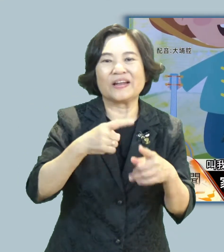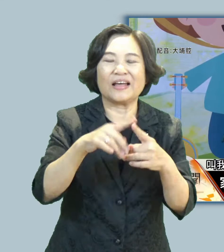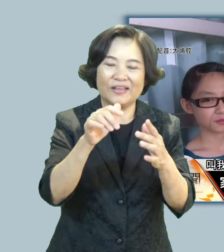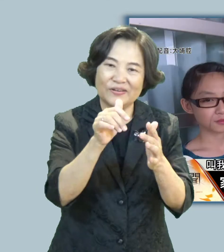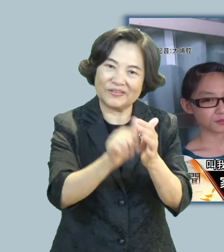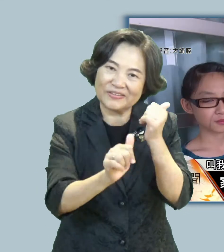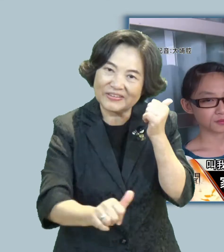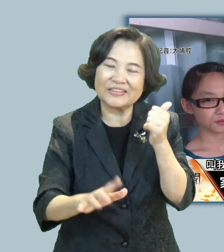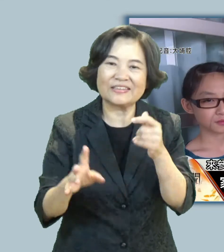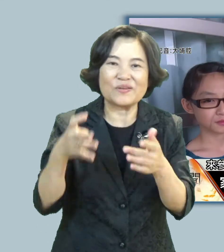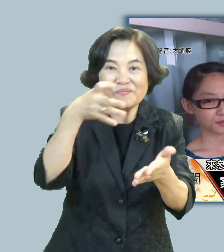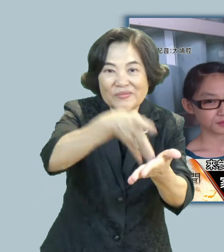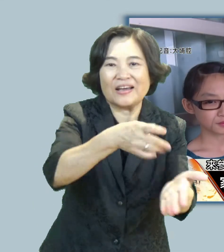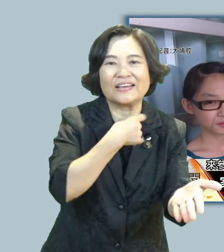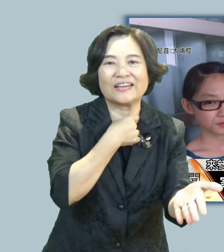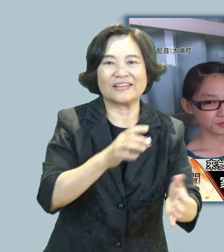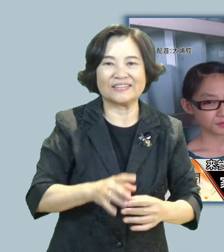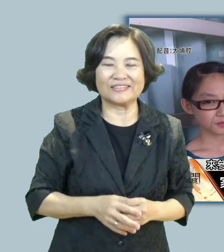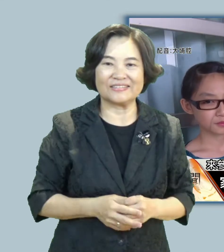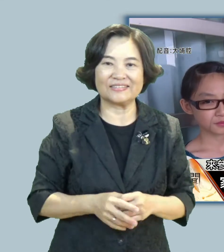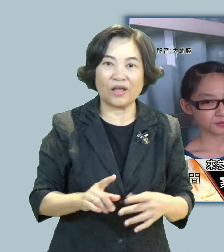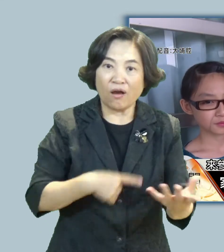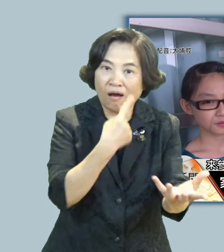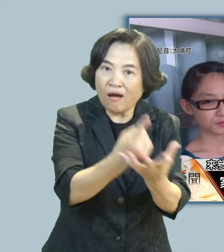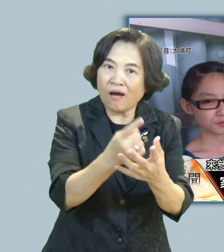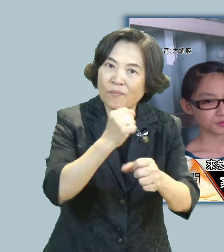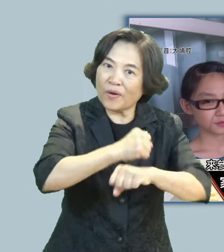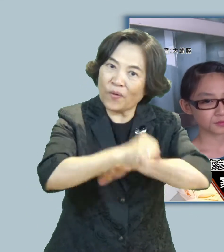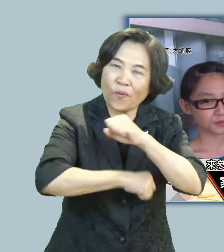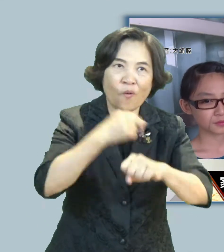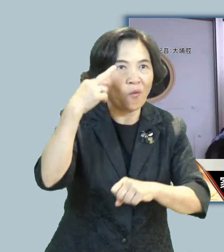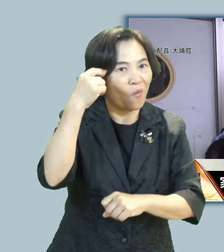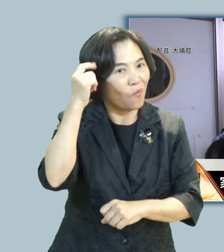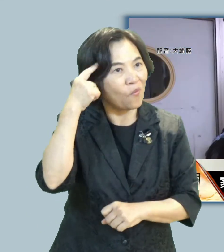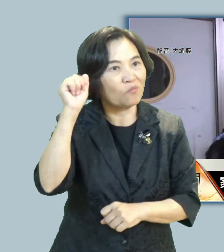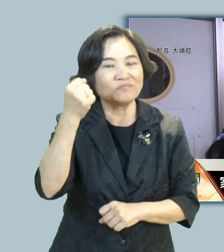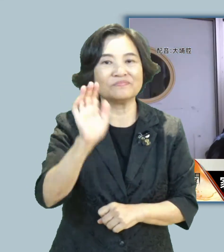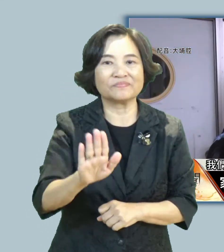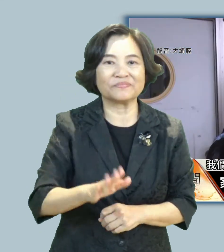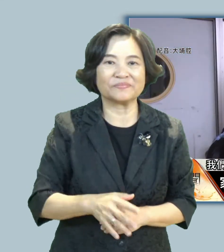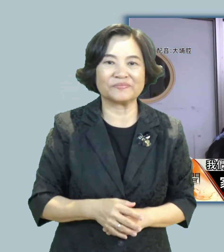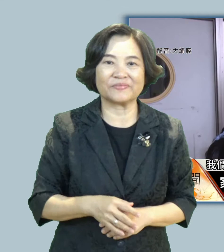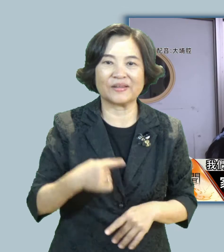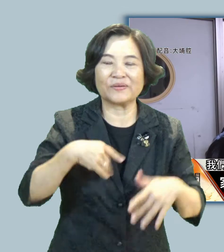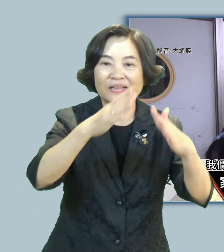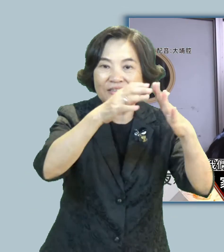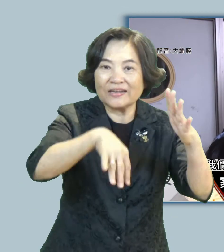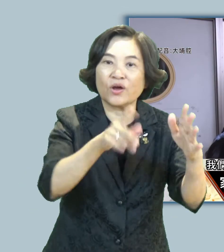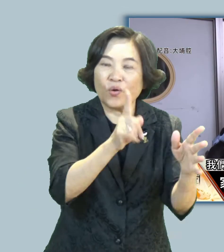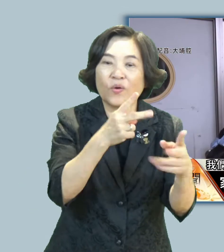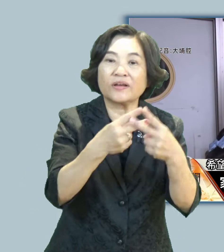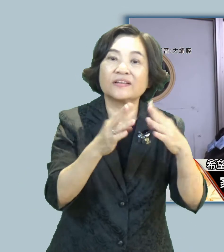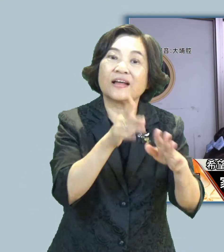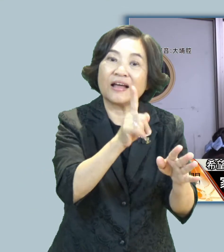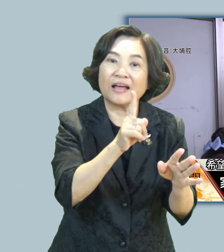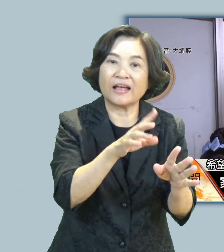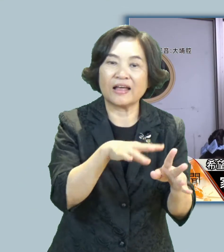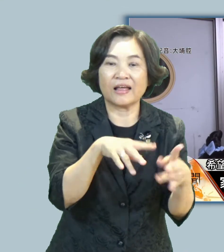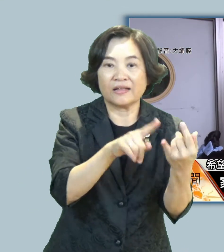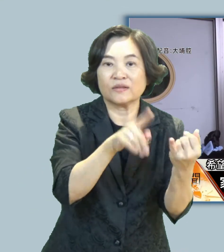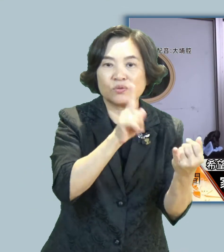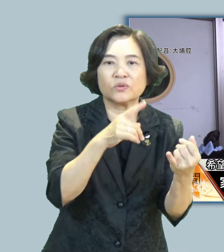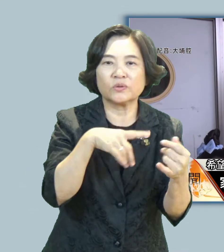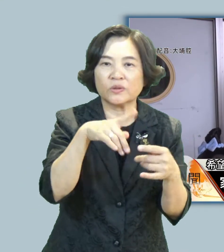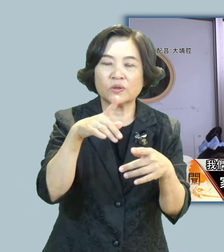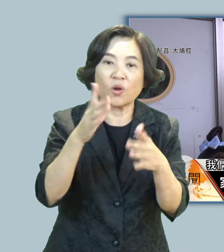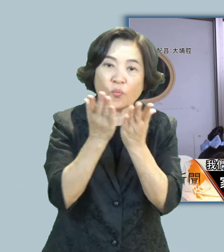子孙来报名，啊，来参加咧个有意义的佛堂。 我不卡，人家讲客话。希望佢通